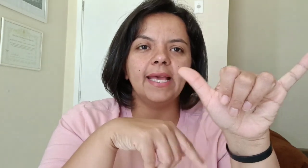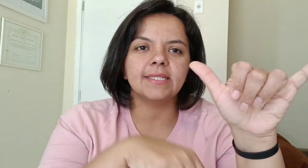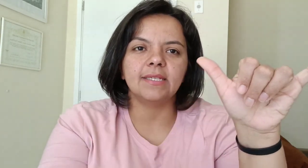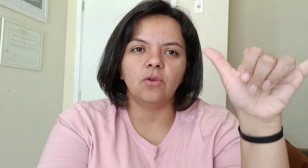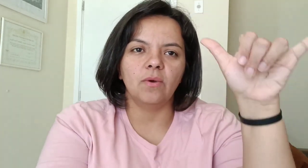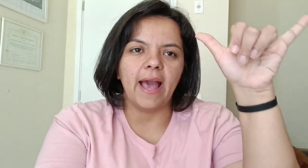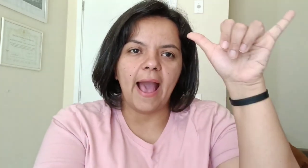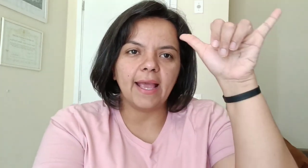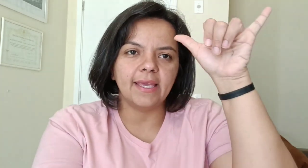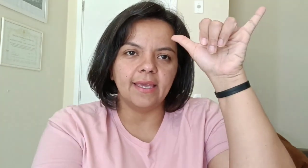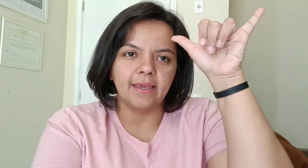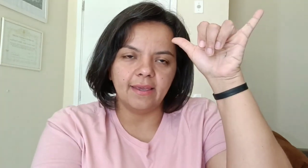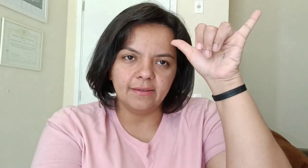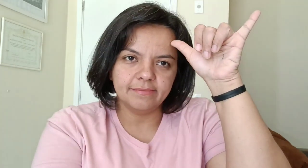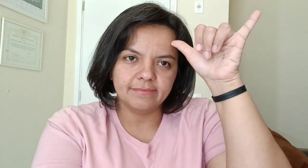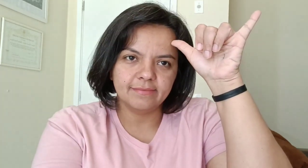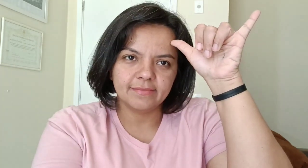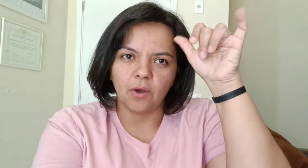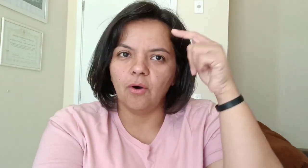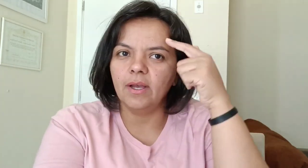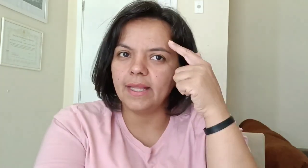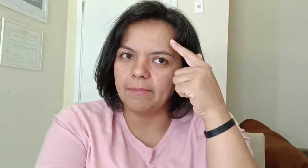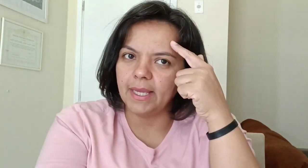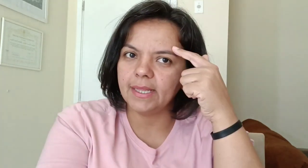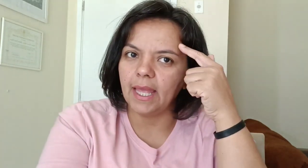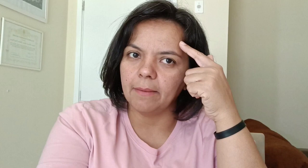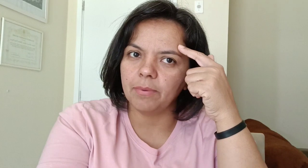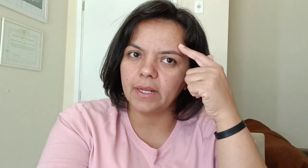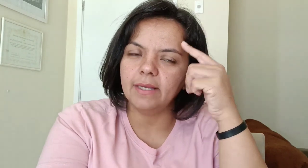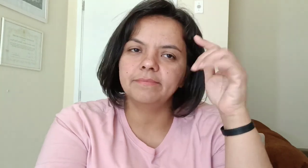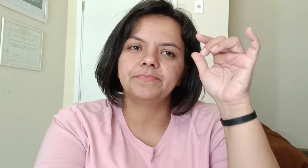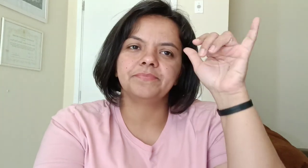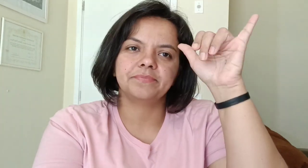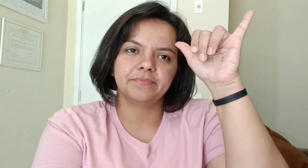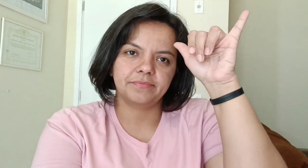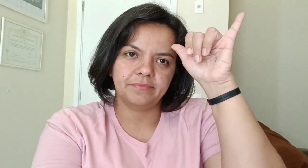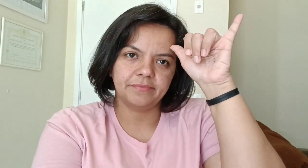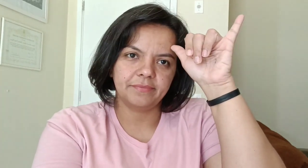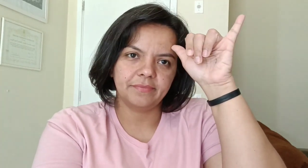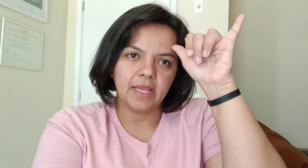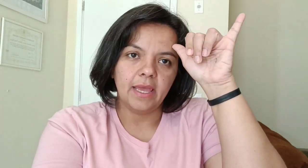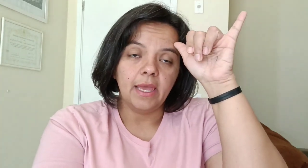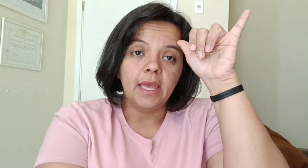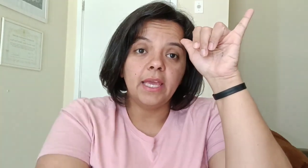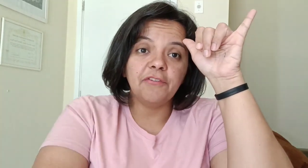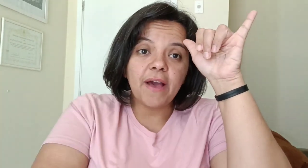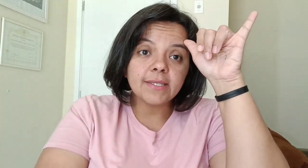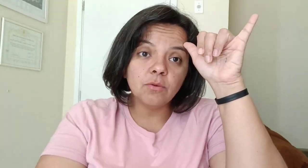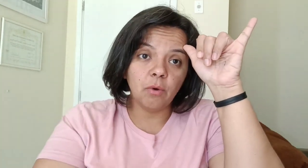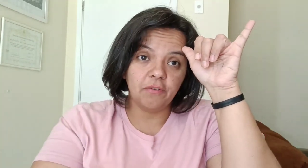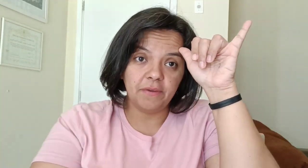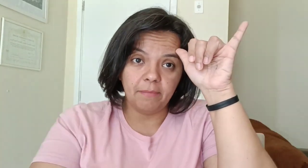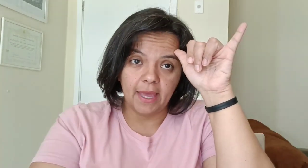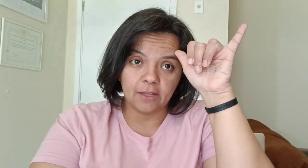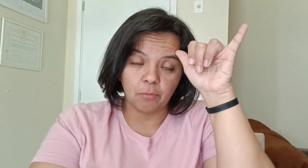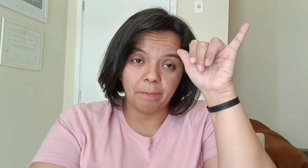nesse lugar aqui, ó, na minha têmpora, e faço um movimento